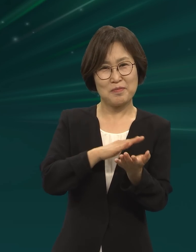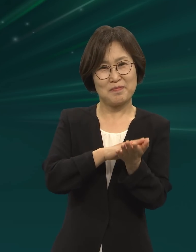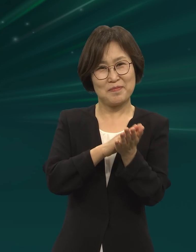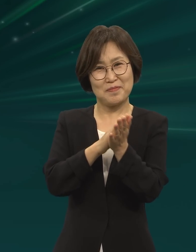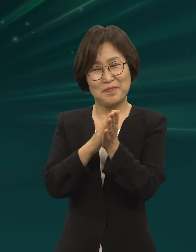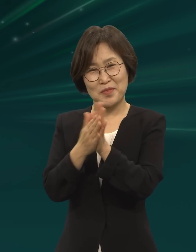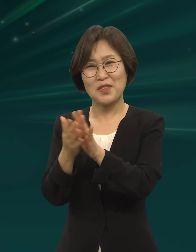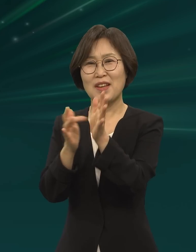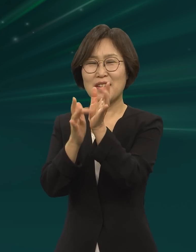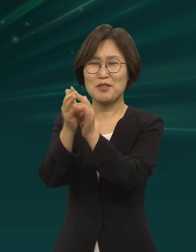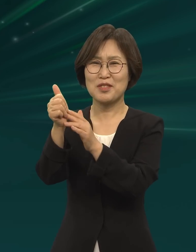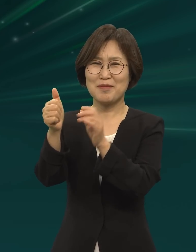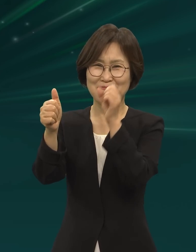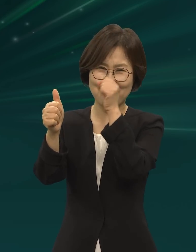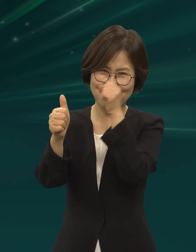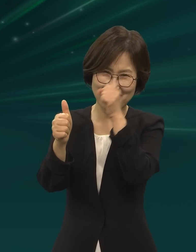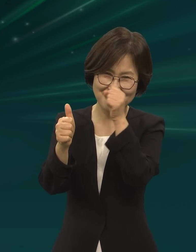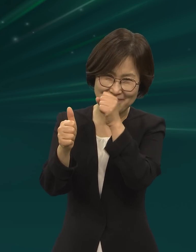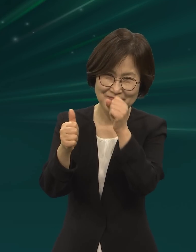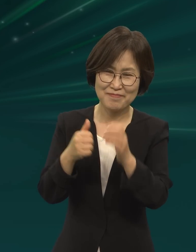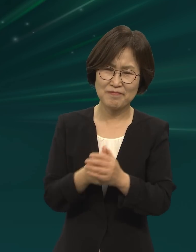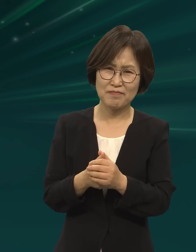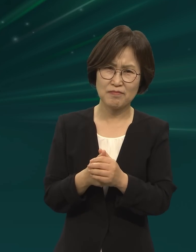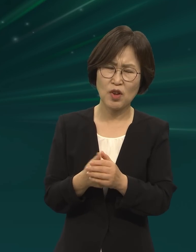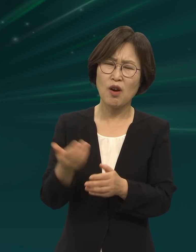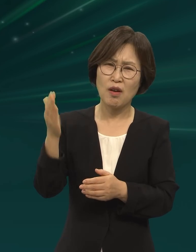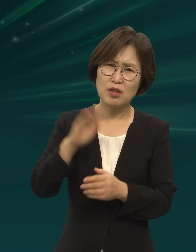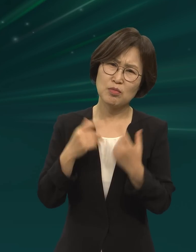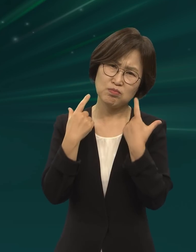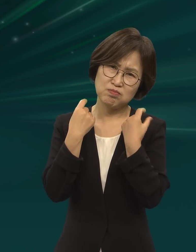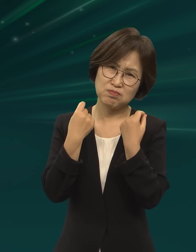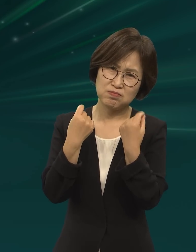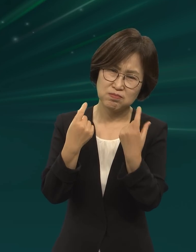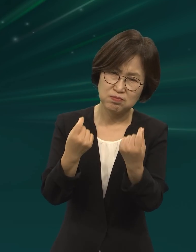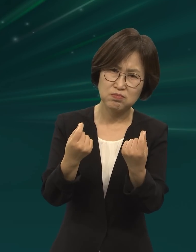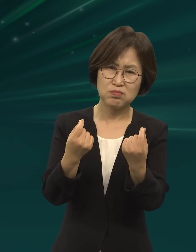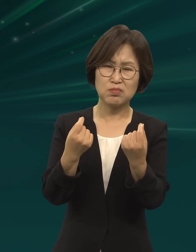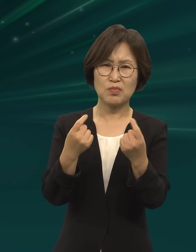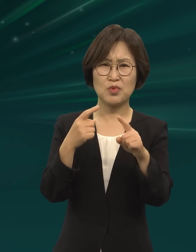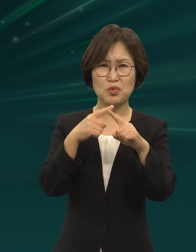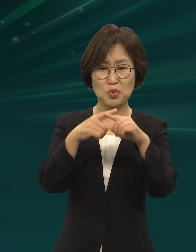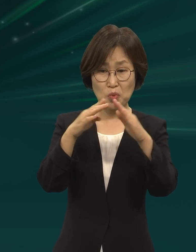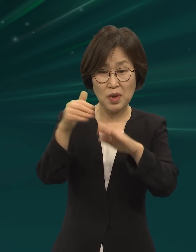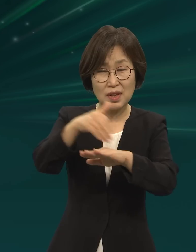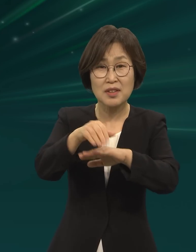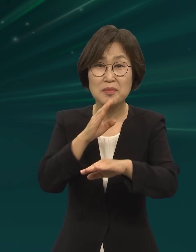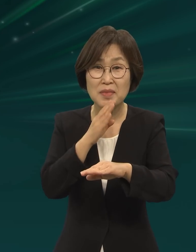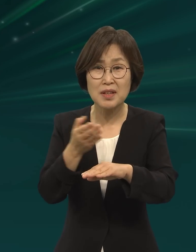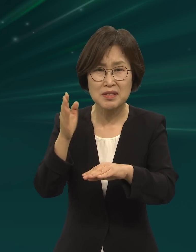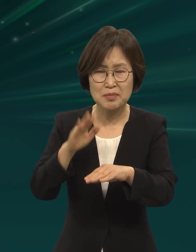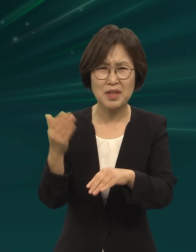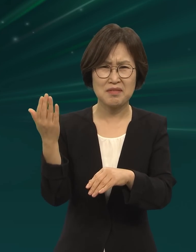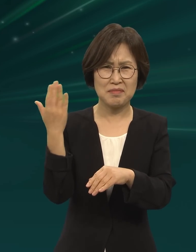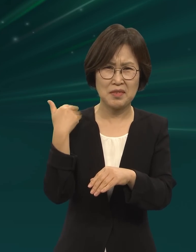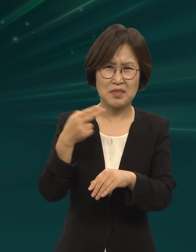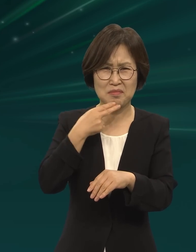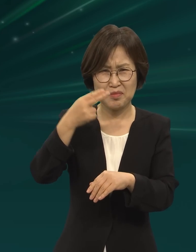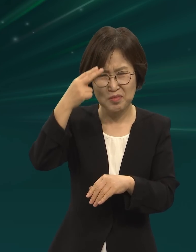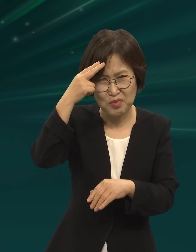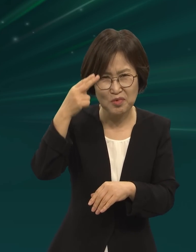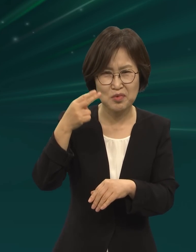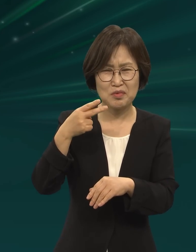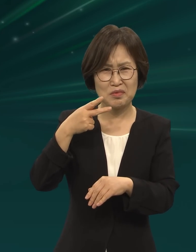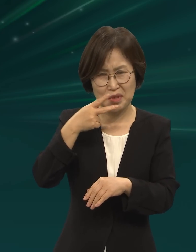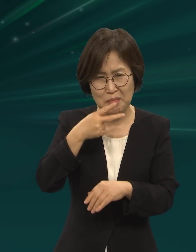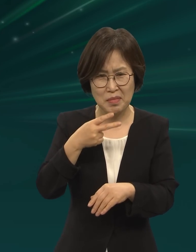시작합니다. 그러나 여전히 옛날처럼 교회 끝나고 그 동네 친구들이랑